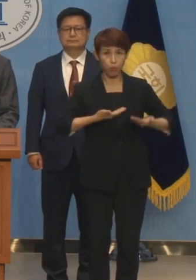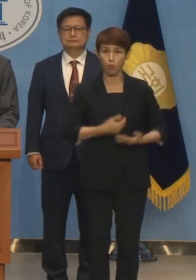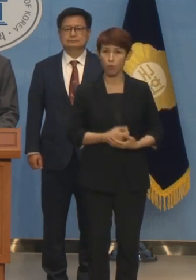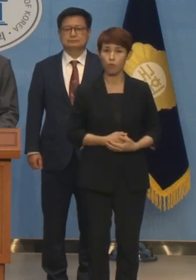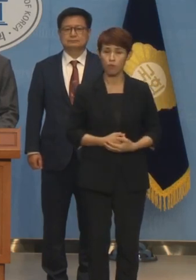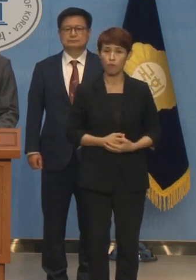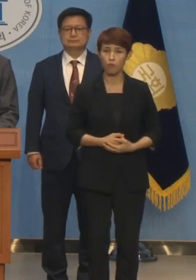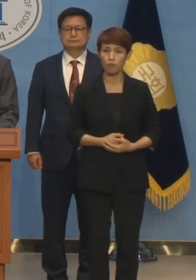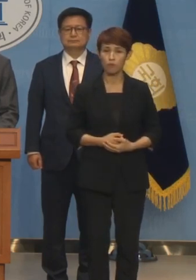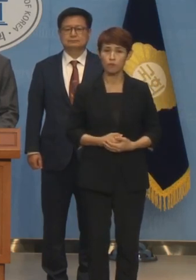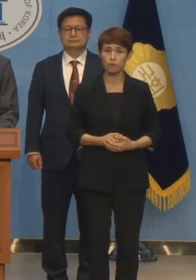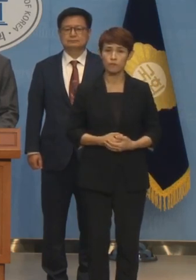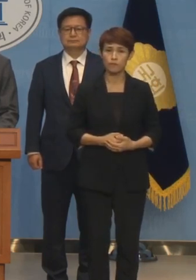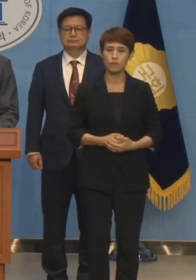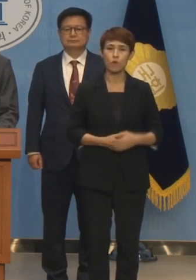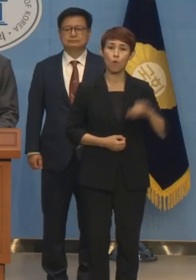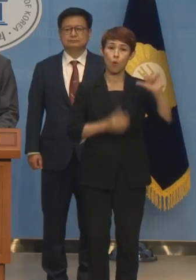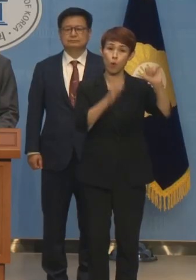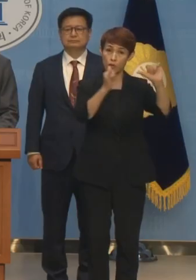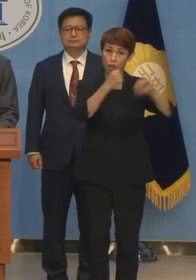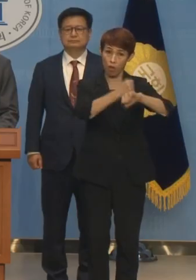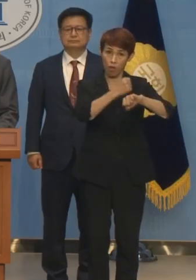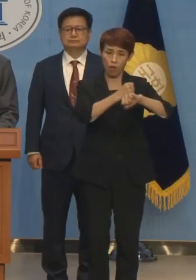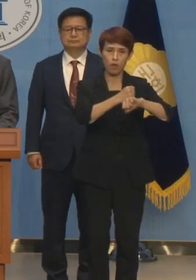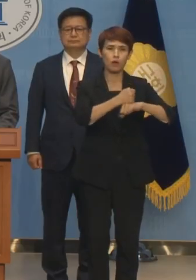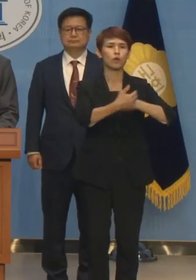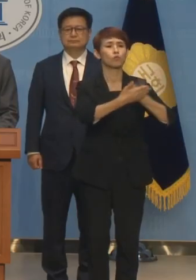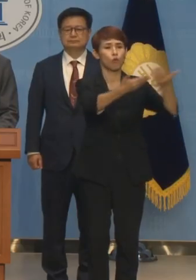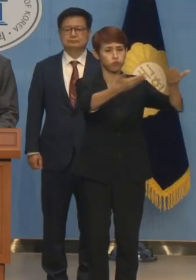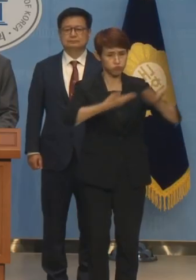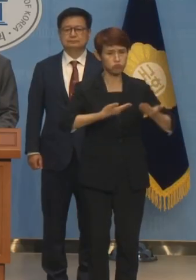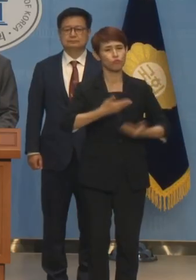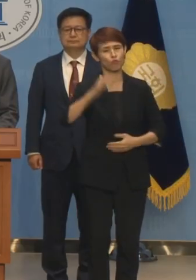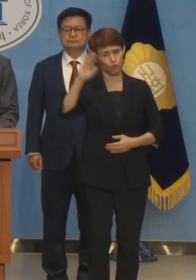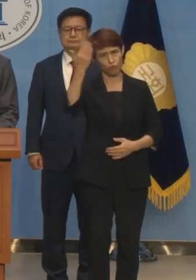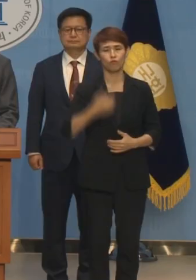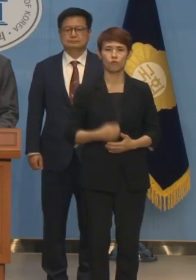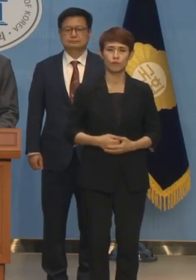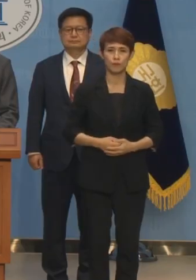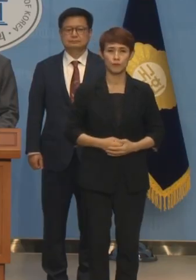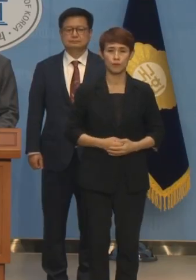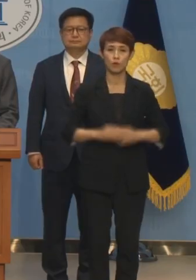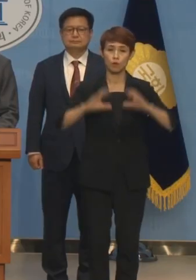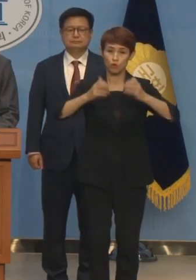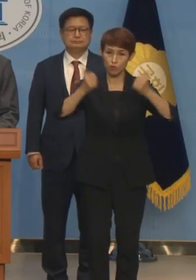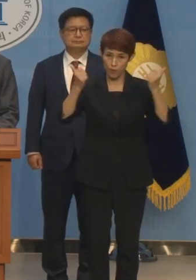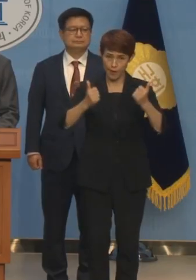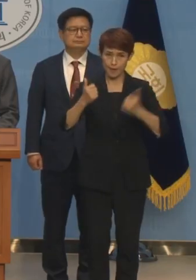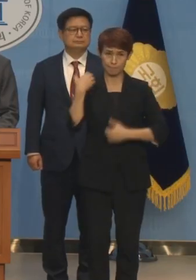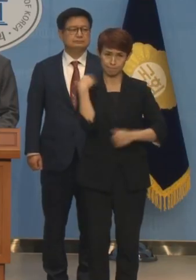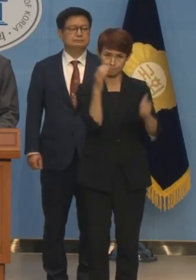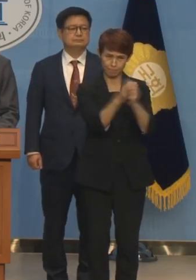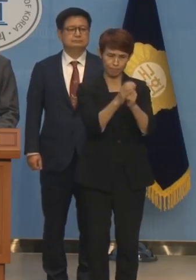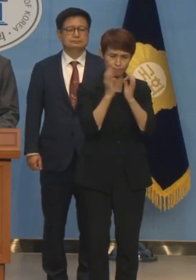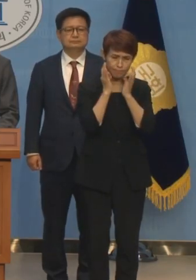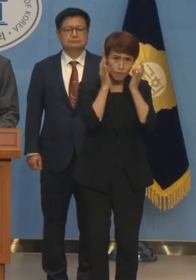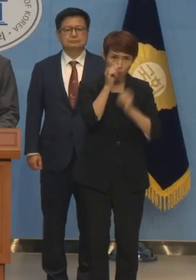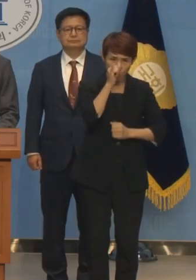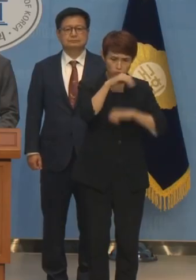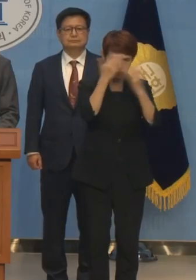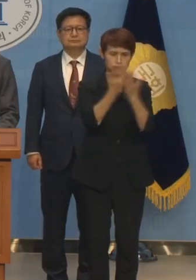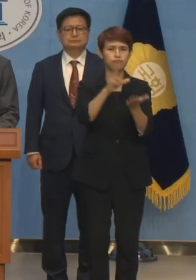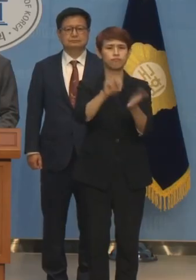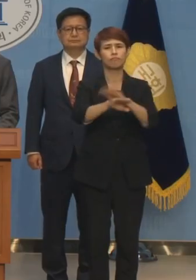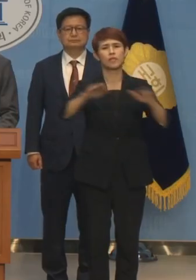이행하십시오. 5인 체제 구성에 협조하면 될 일입니다. 국회 본연의 책무를 다하면 모든 것이